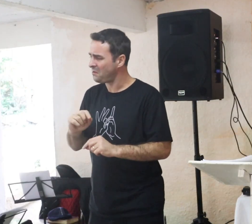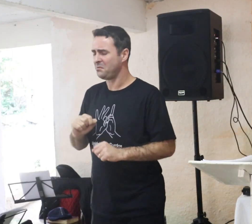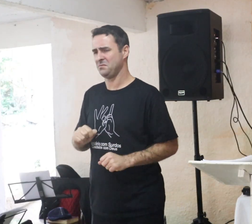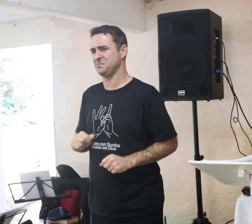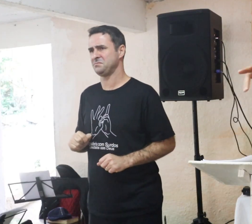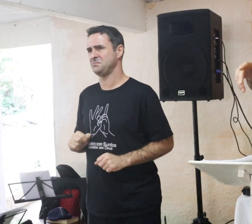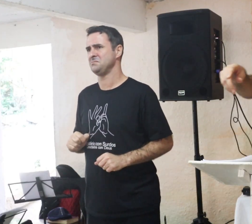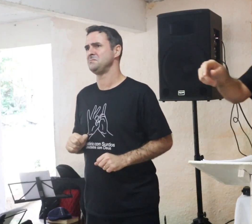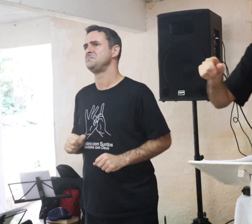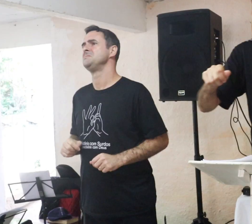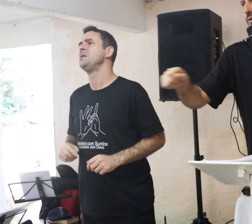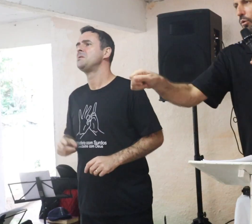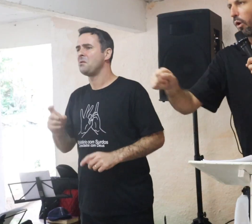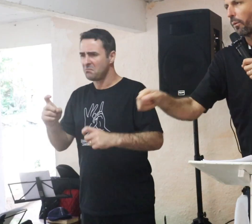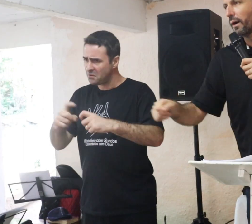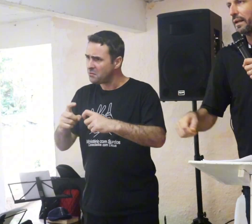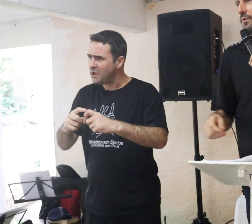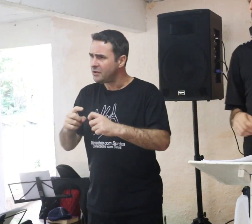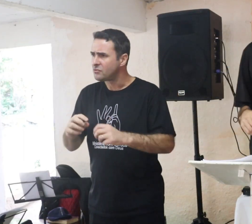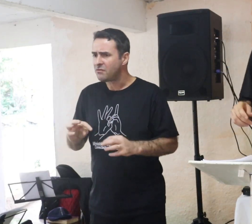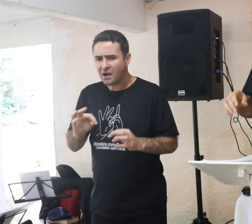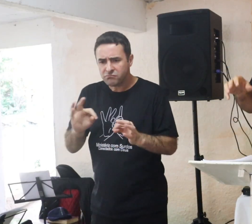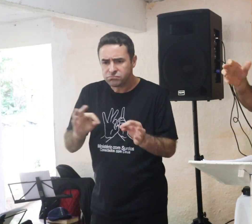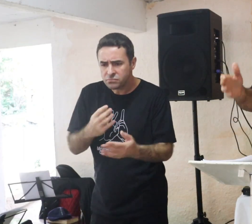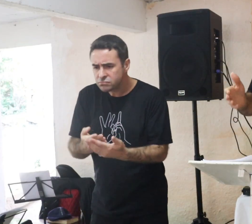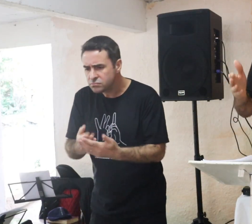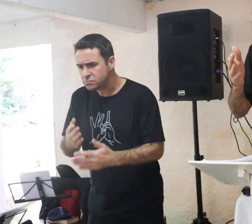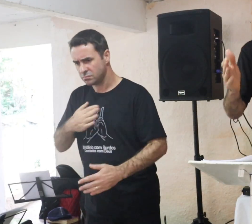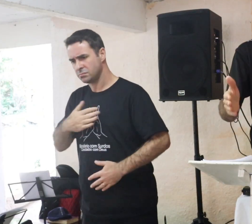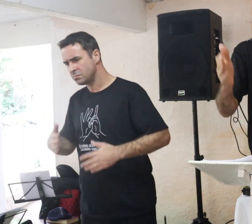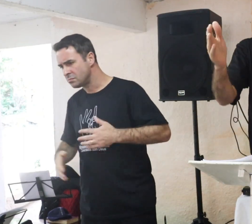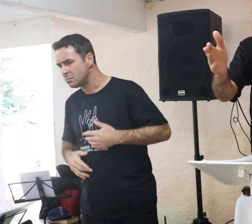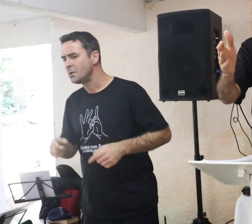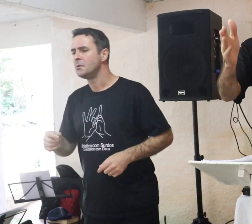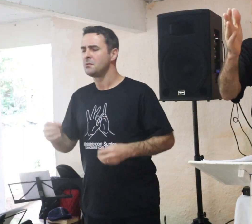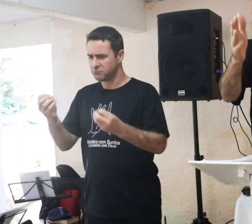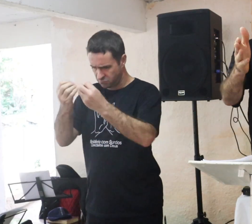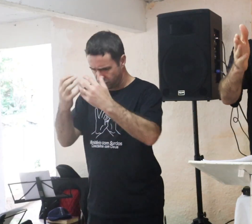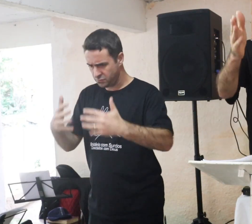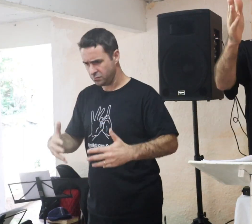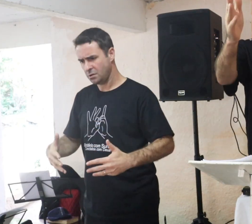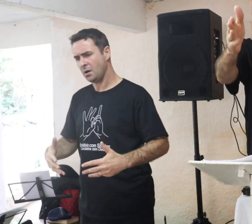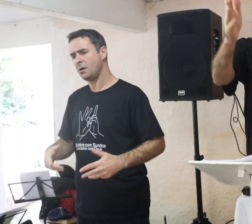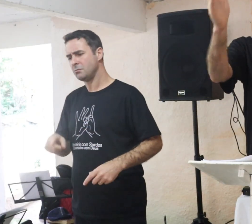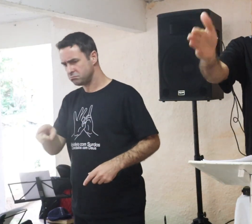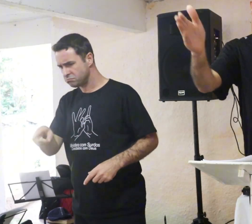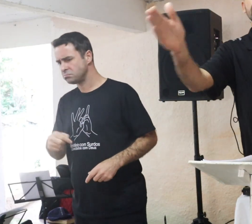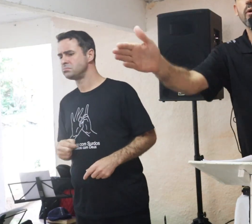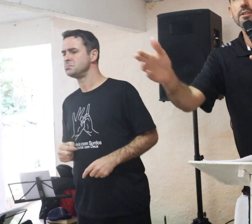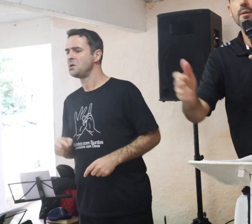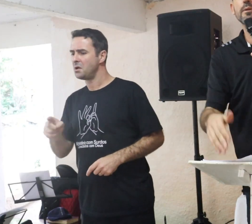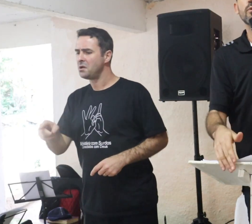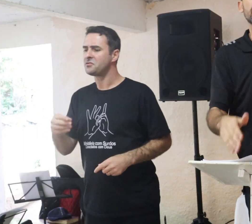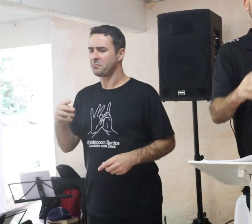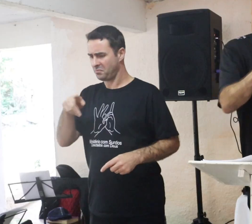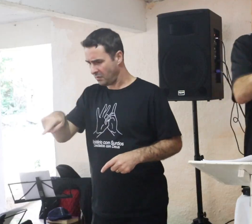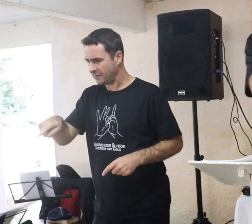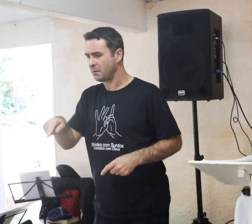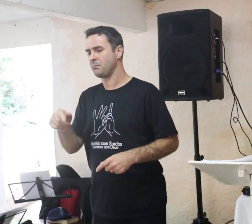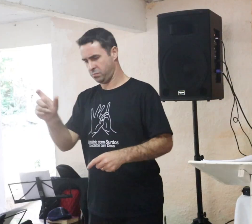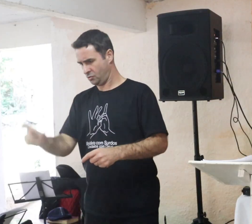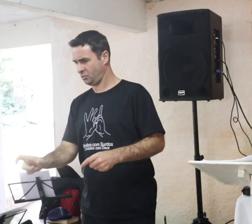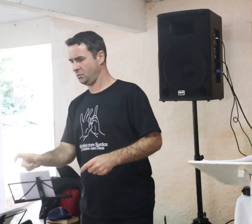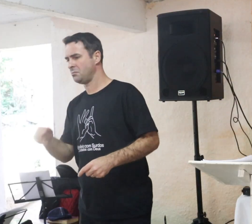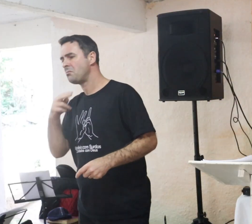um cientista, um médico vai lá estudar o corpo humano e ele vai dizer, não, tem explicação, olha, vai identificar lá a causa da morte da pessoa. Isso